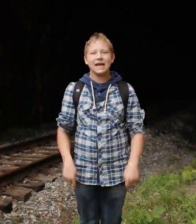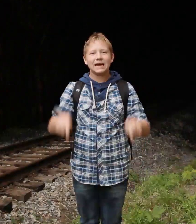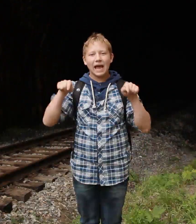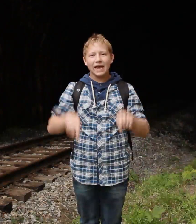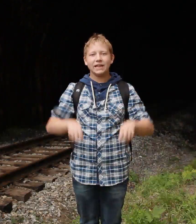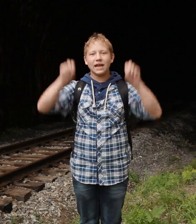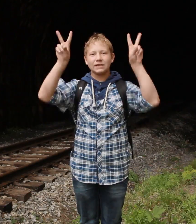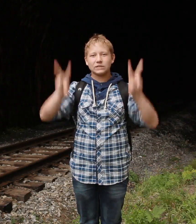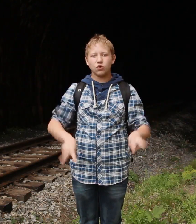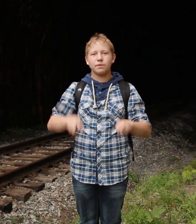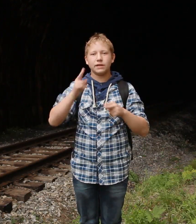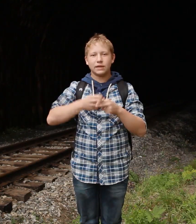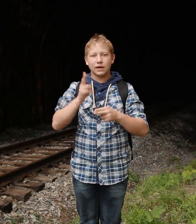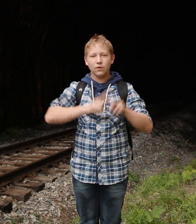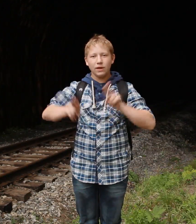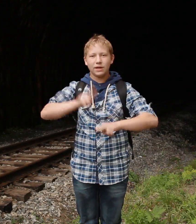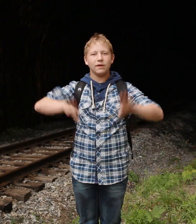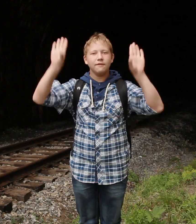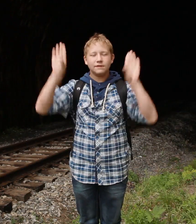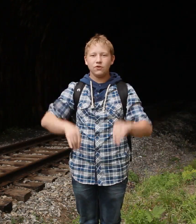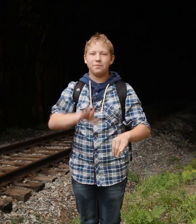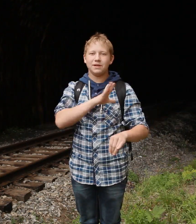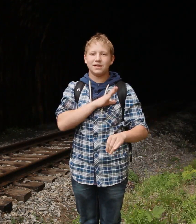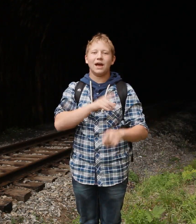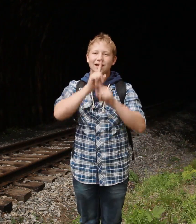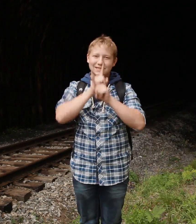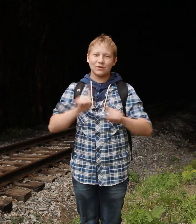На этой особой дороге все было особое.